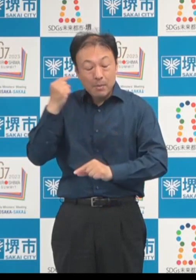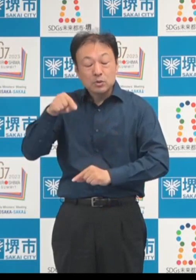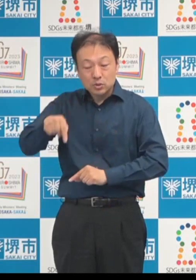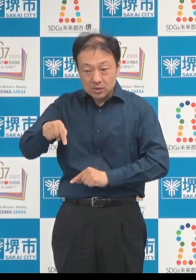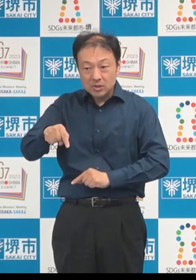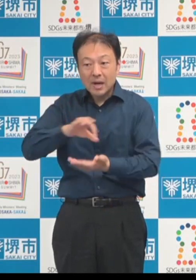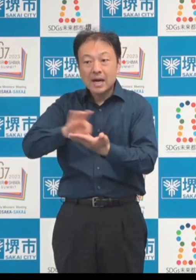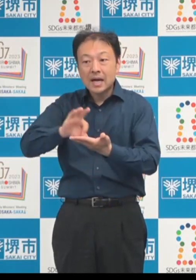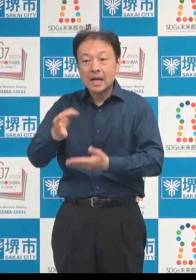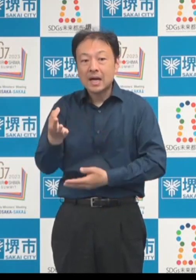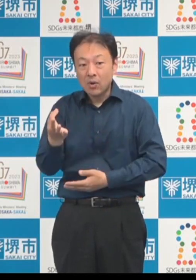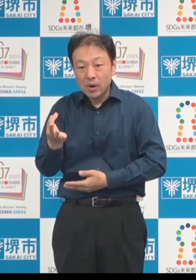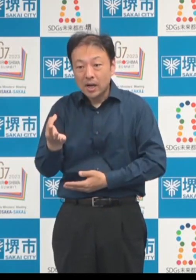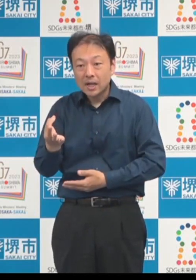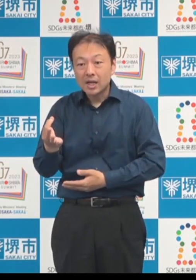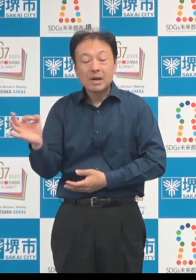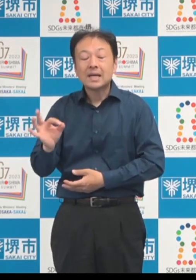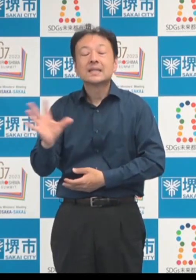として